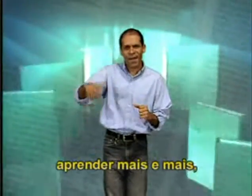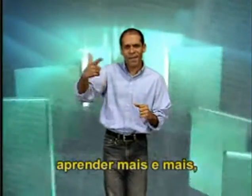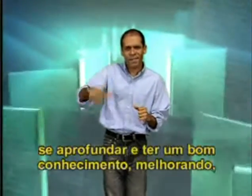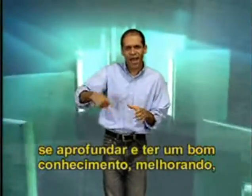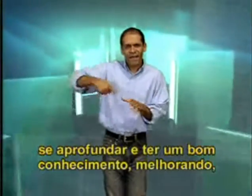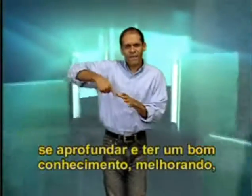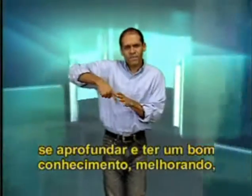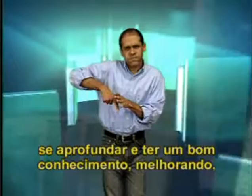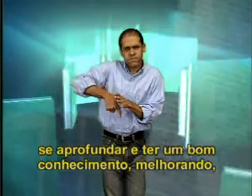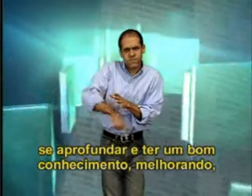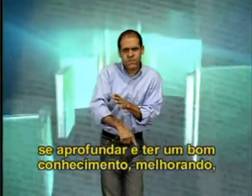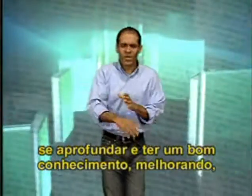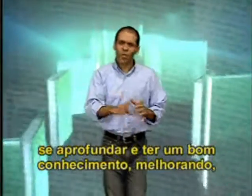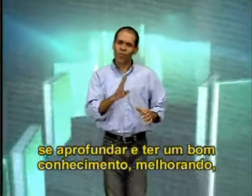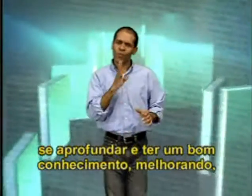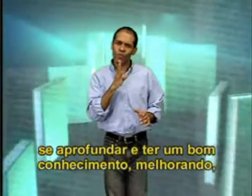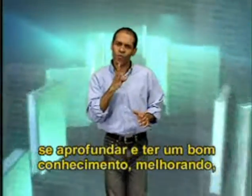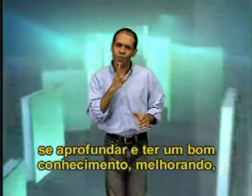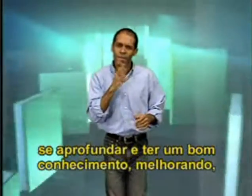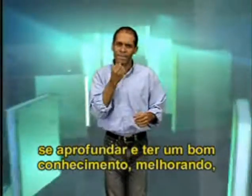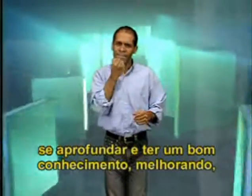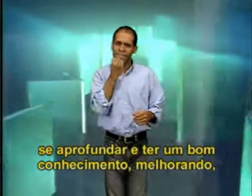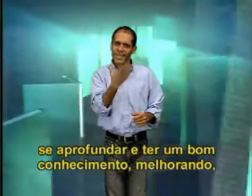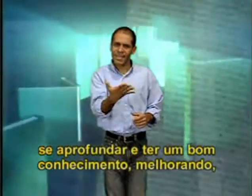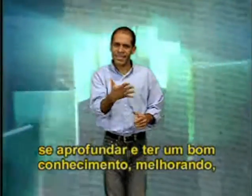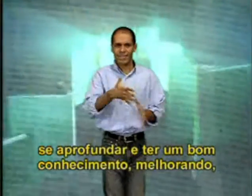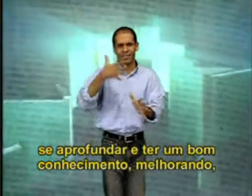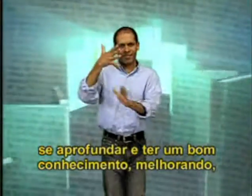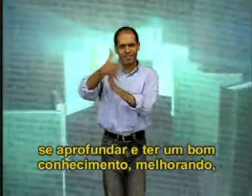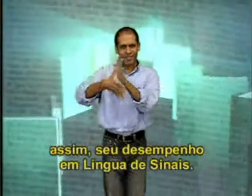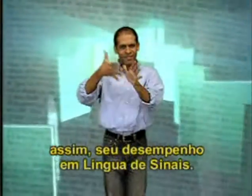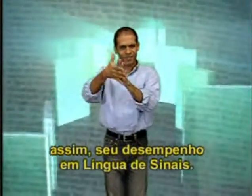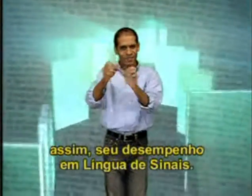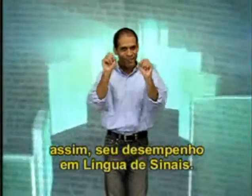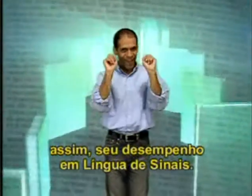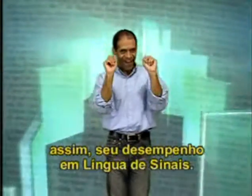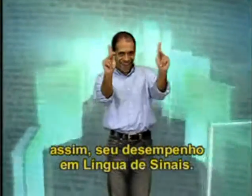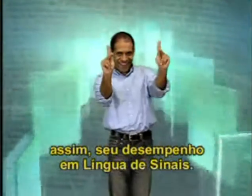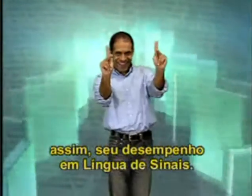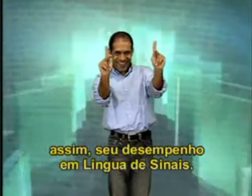se aprofundar e ter um bom conhecimento, melhorando assim seu